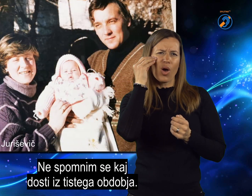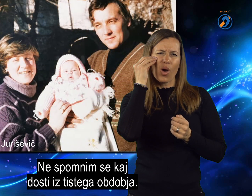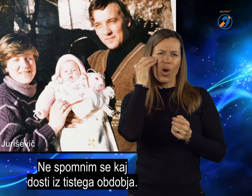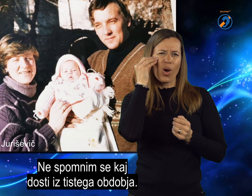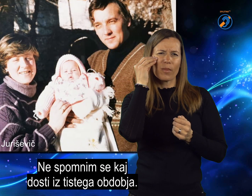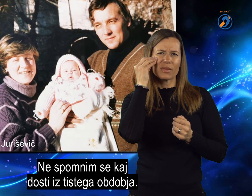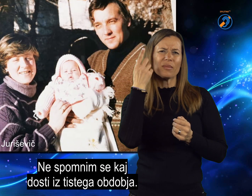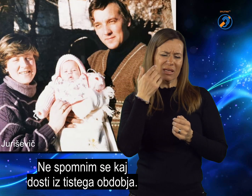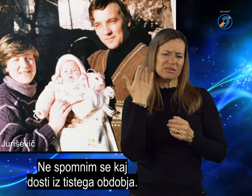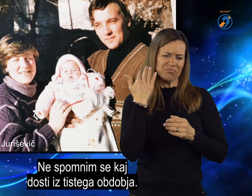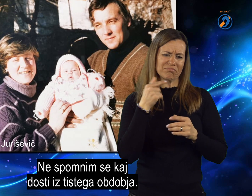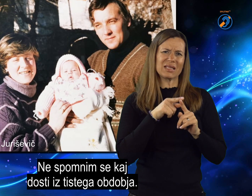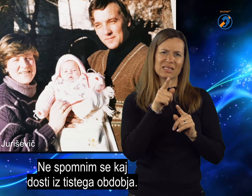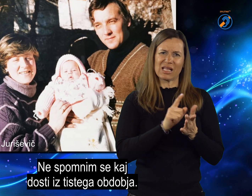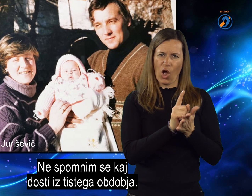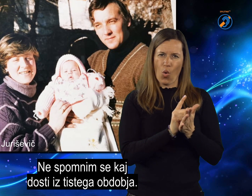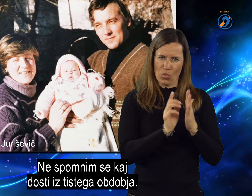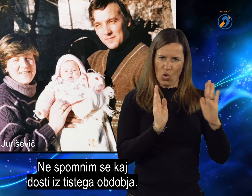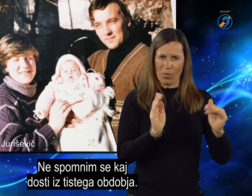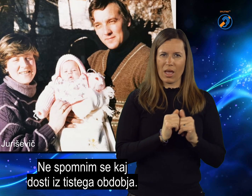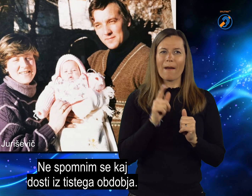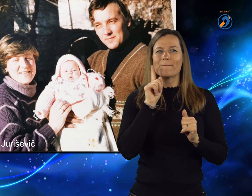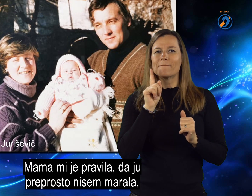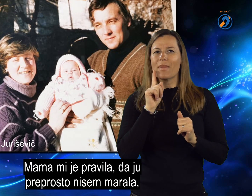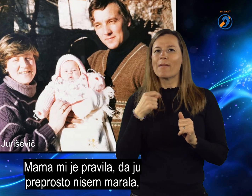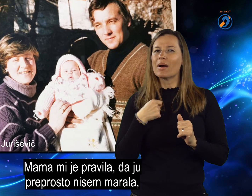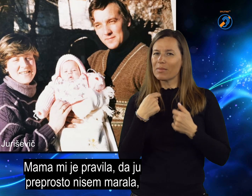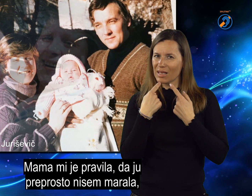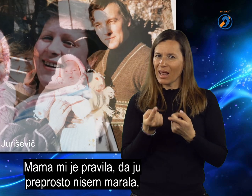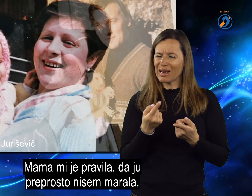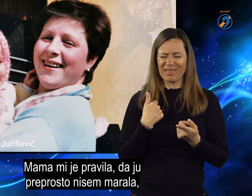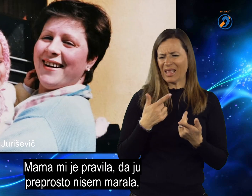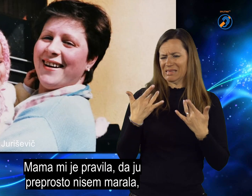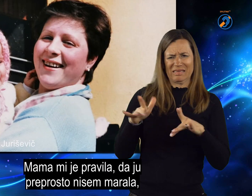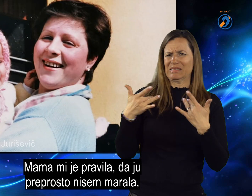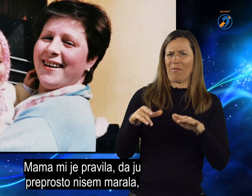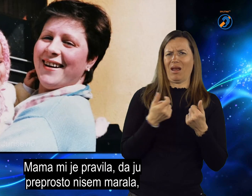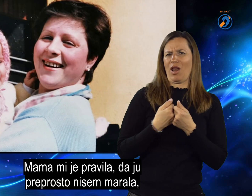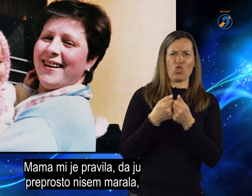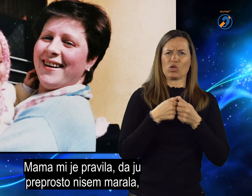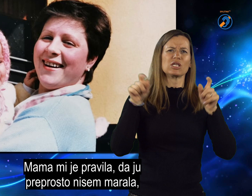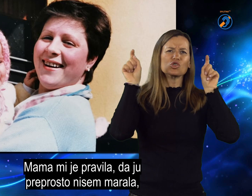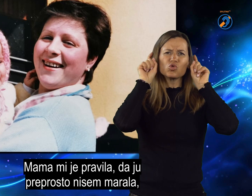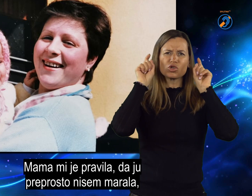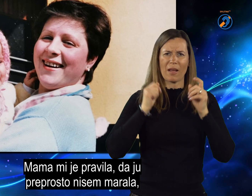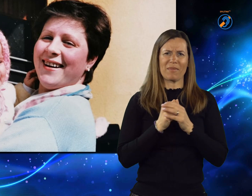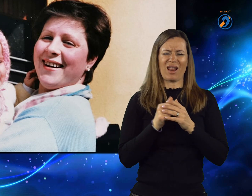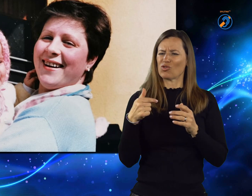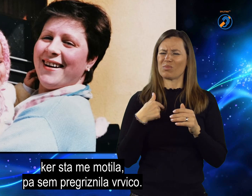Se ne spomnim, kaj to iz tega obdobja. Mama mi je pravila, da preprosto jih nisem